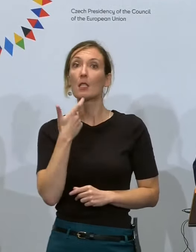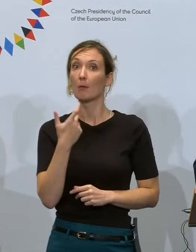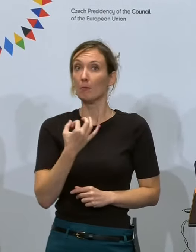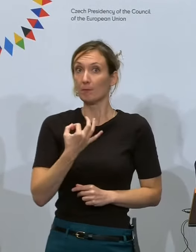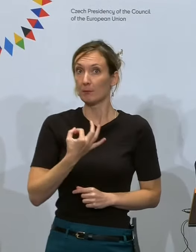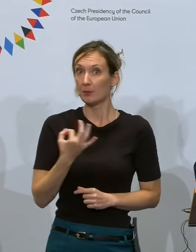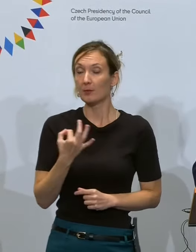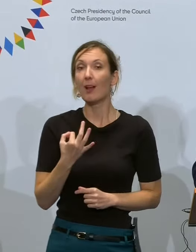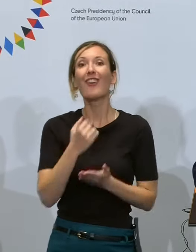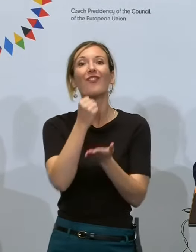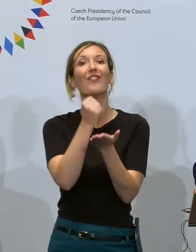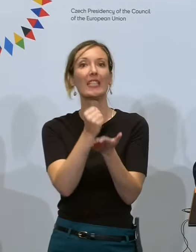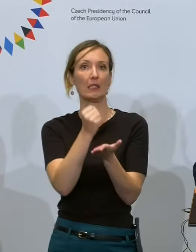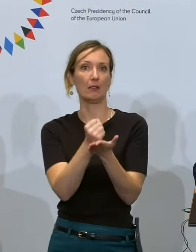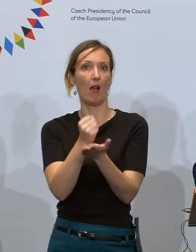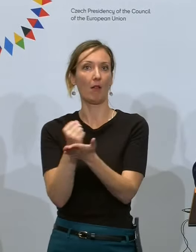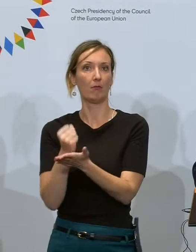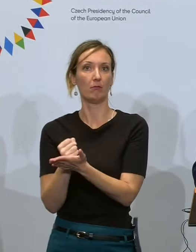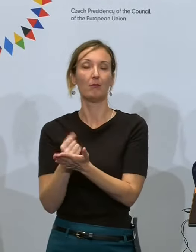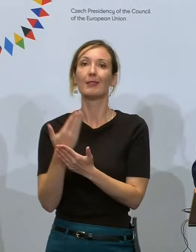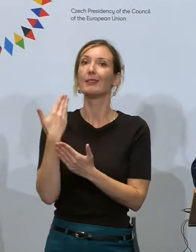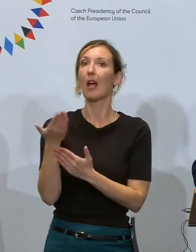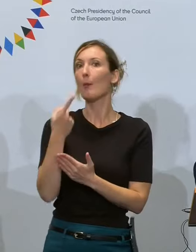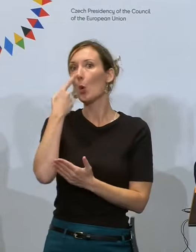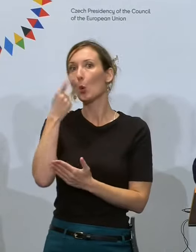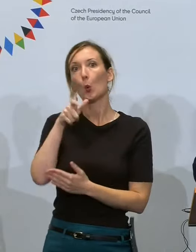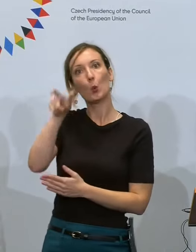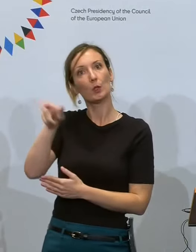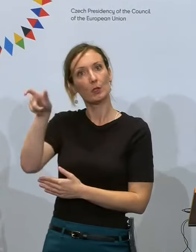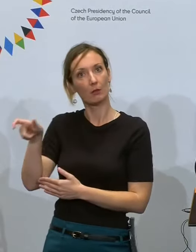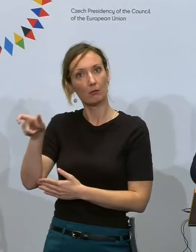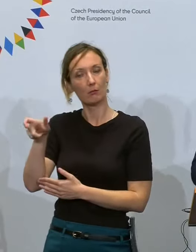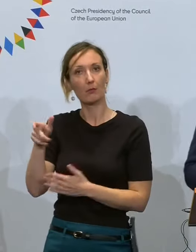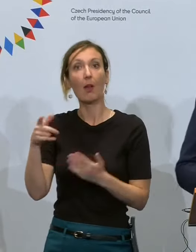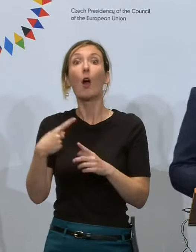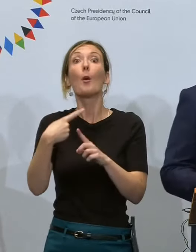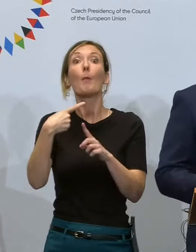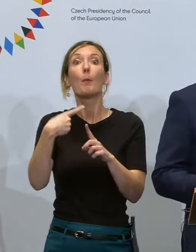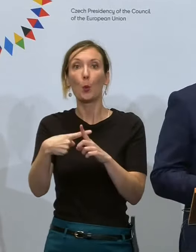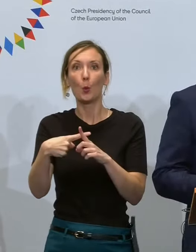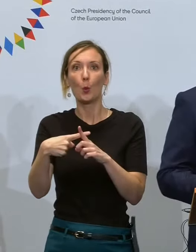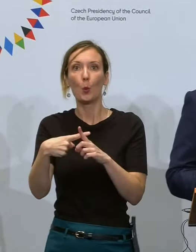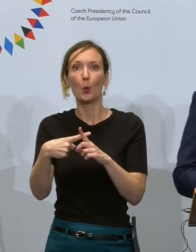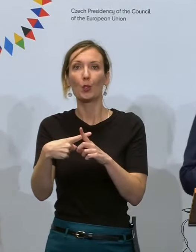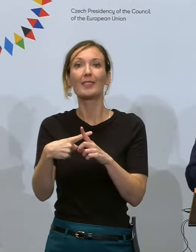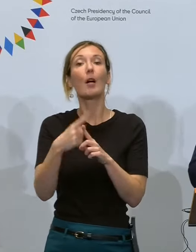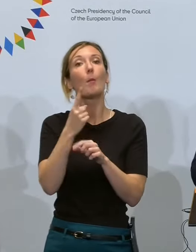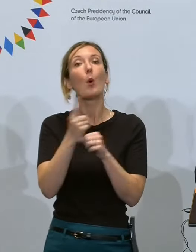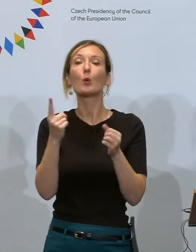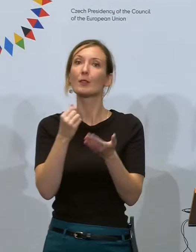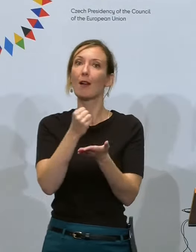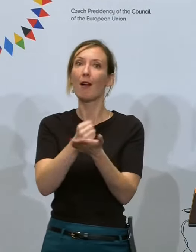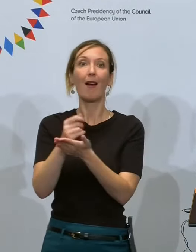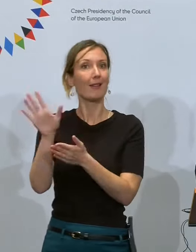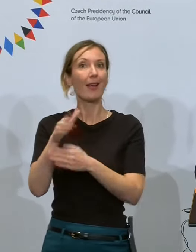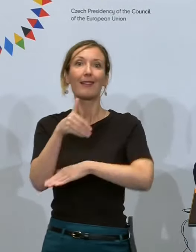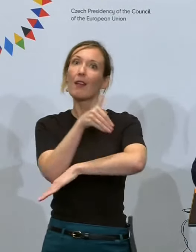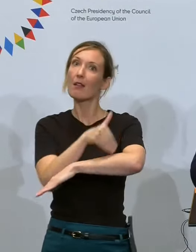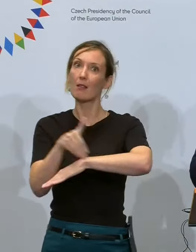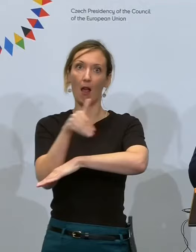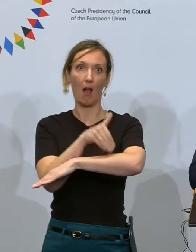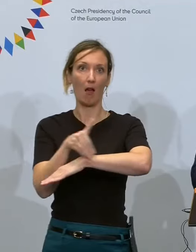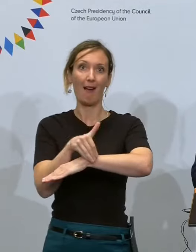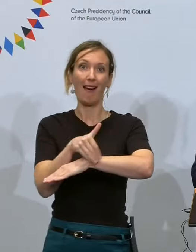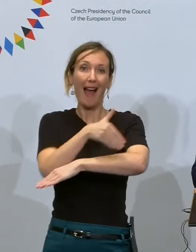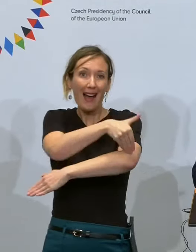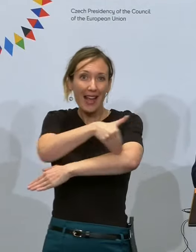otázku vydávání víz pro občany Ruské federace, ale také na tlak, který je spojen na pozemní hranici států,